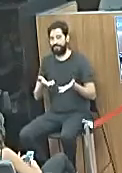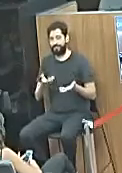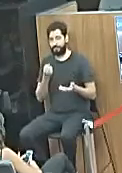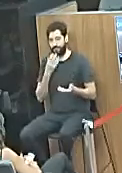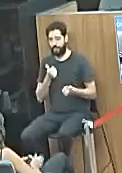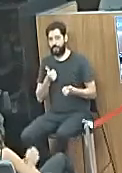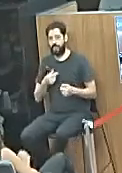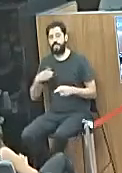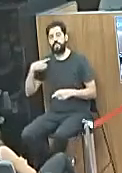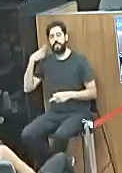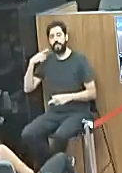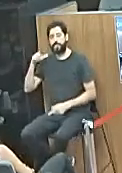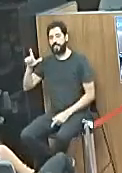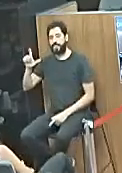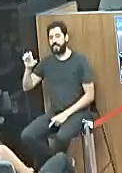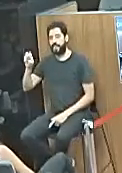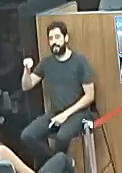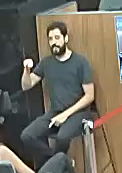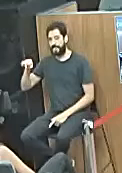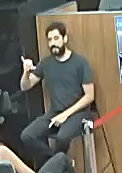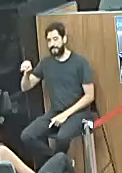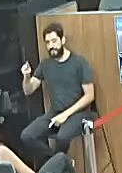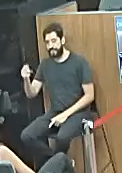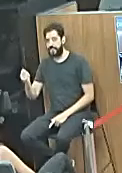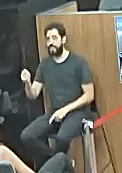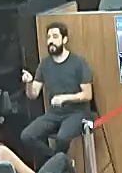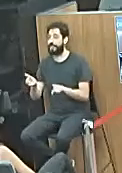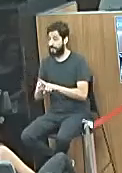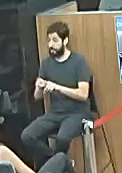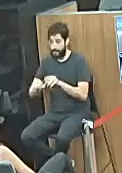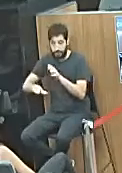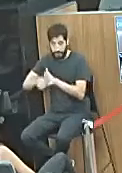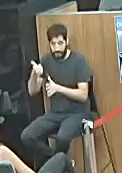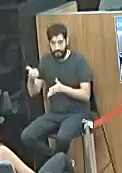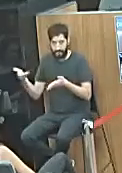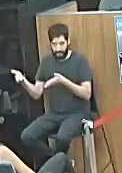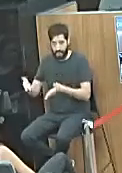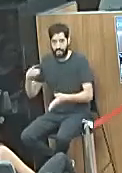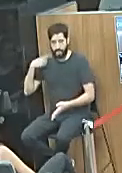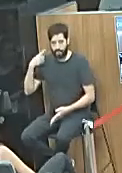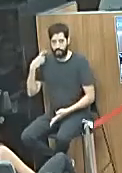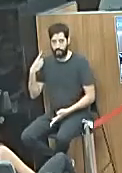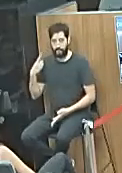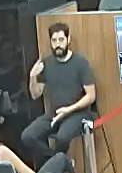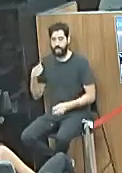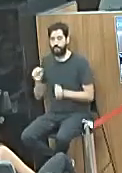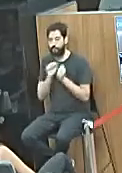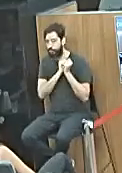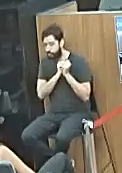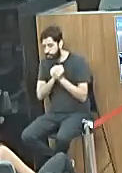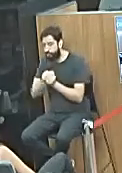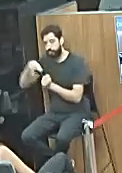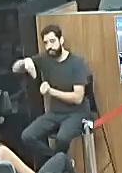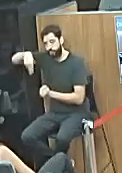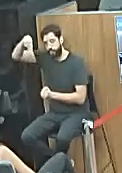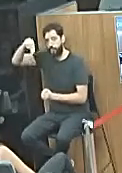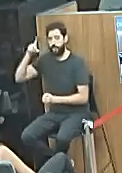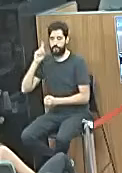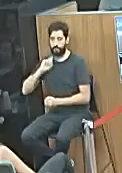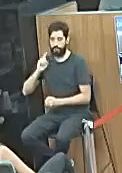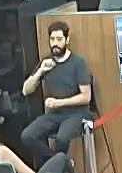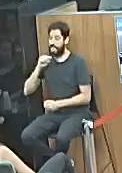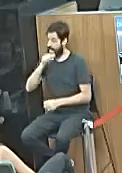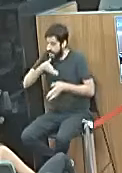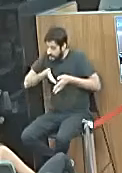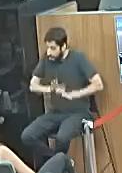deputada linha também no primeiro mandato esteve presente conosco no norte de minas a região que ela mora que ela vive